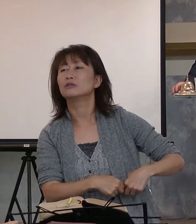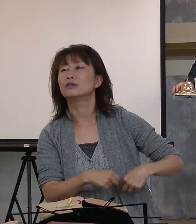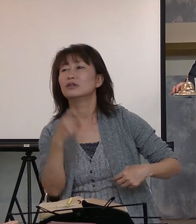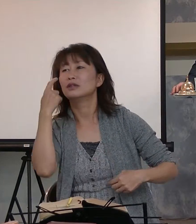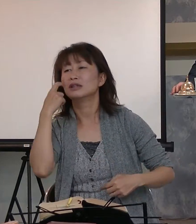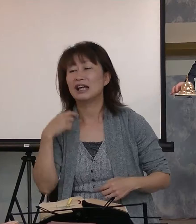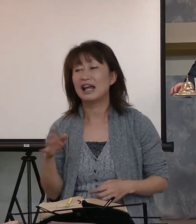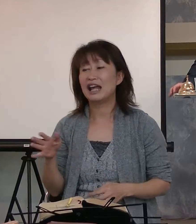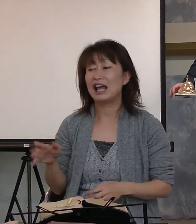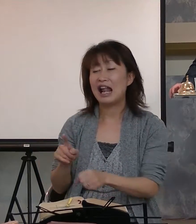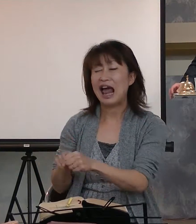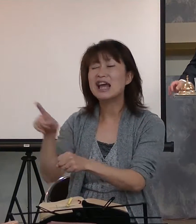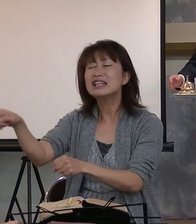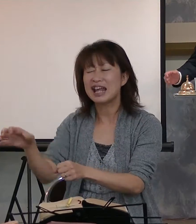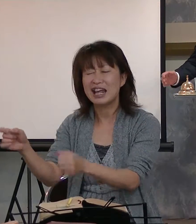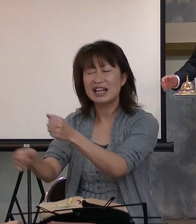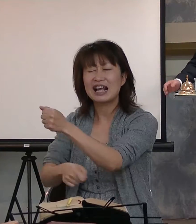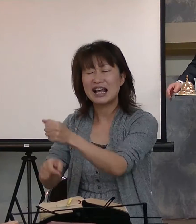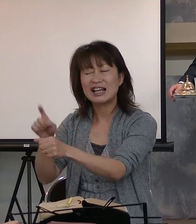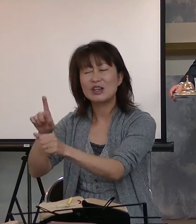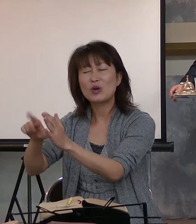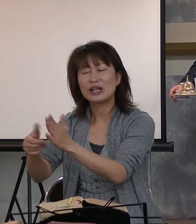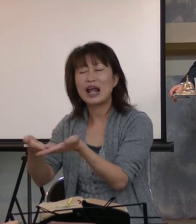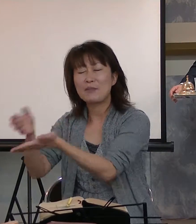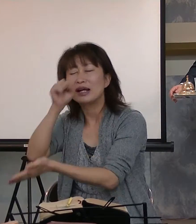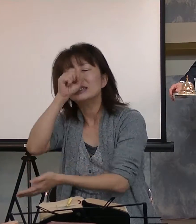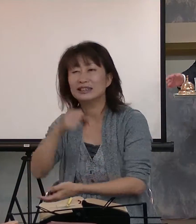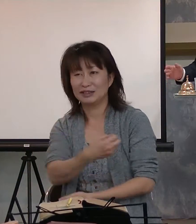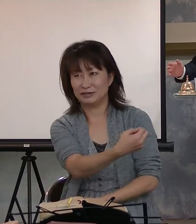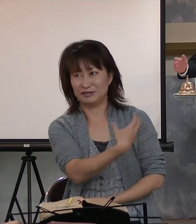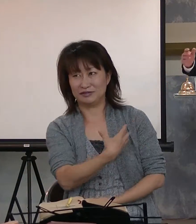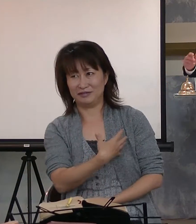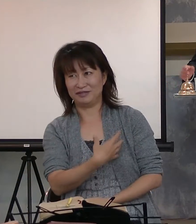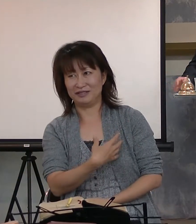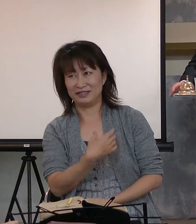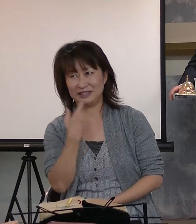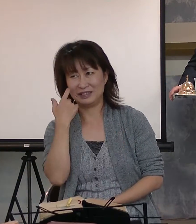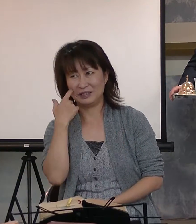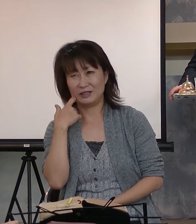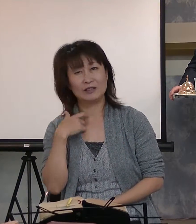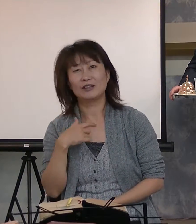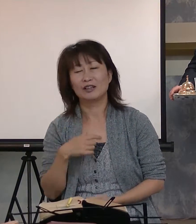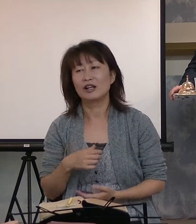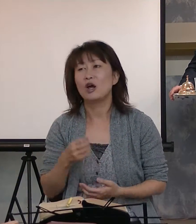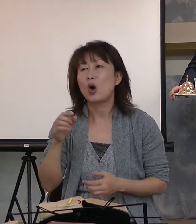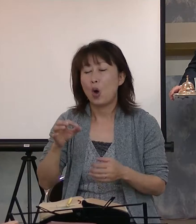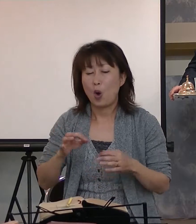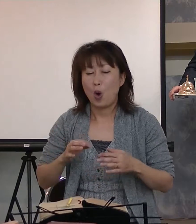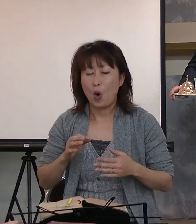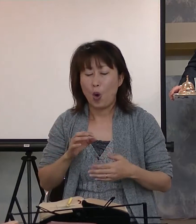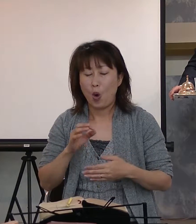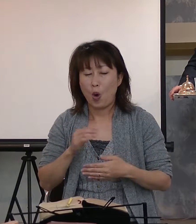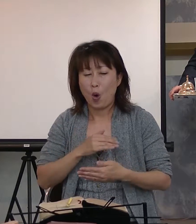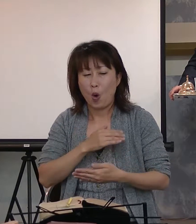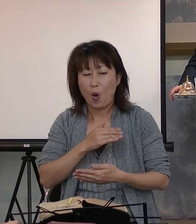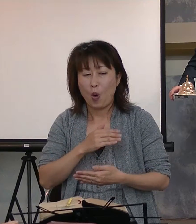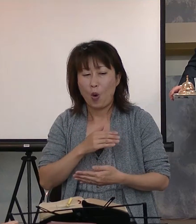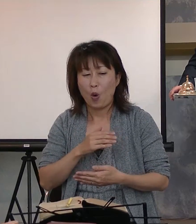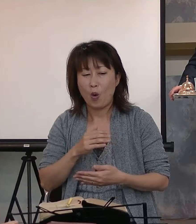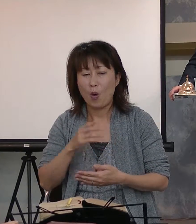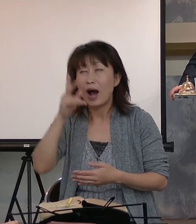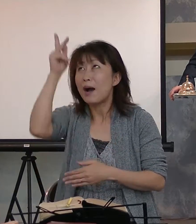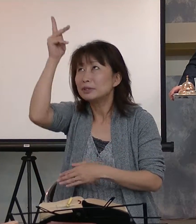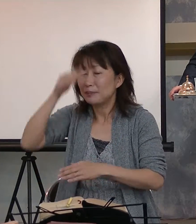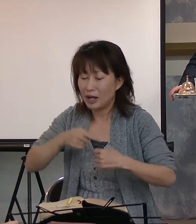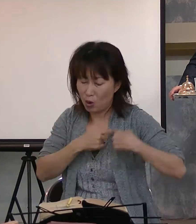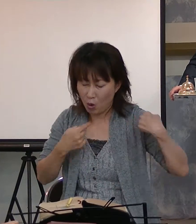やればいいじゃない忘れちゃうんですね。多めに神様に感謝してそういう信仰を